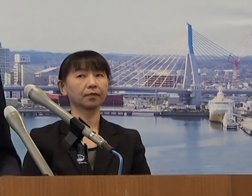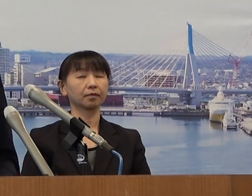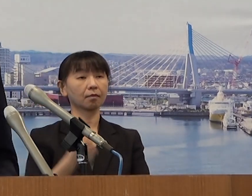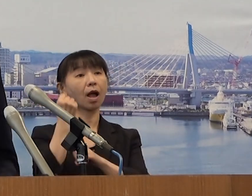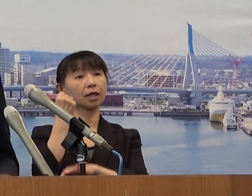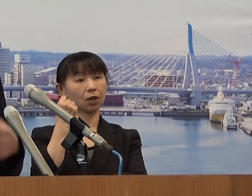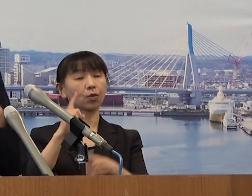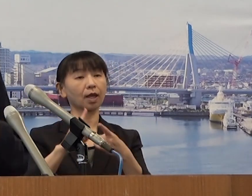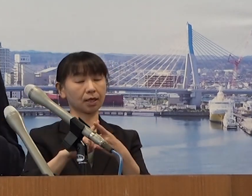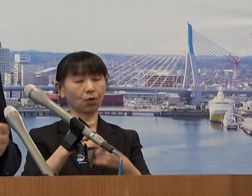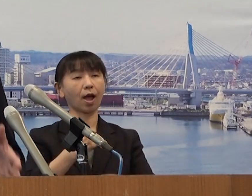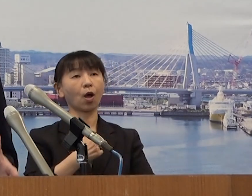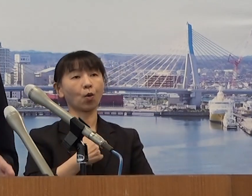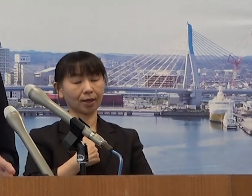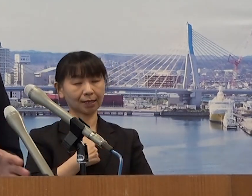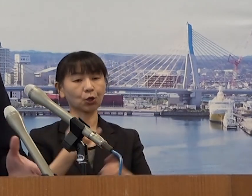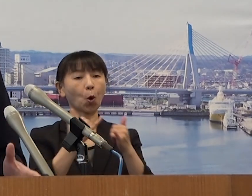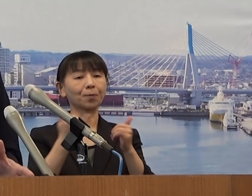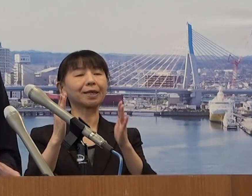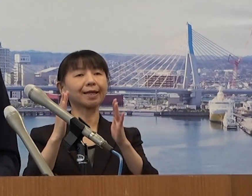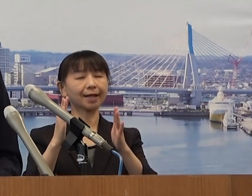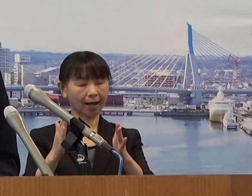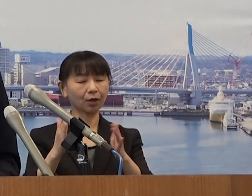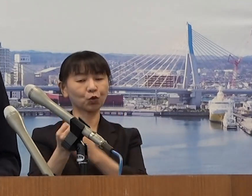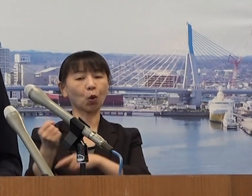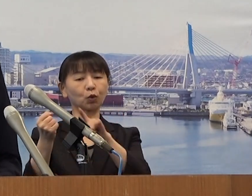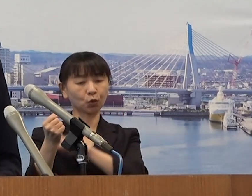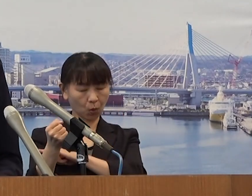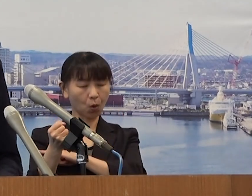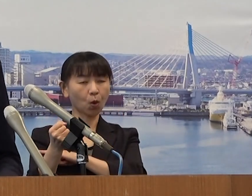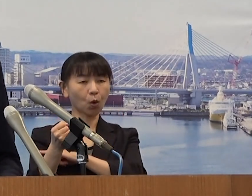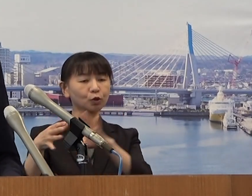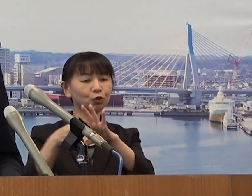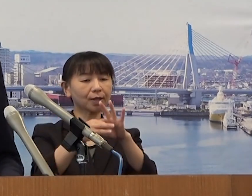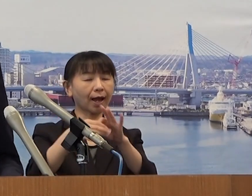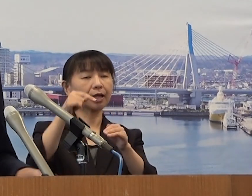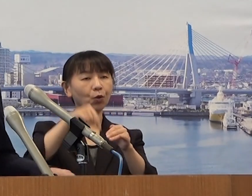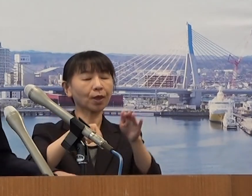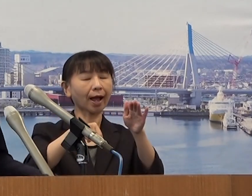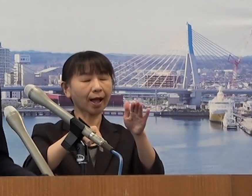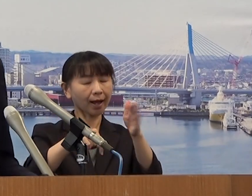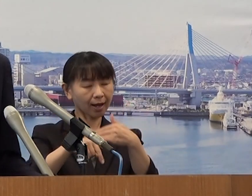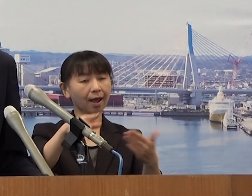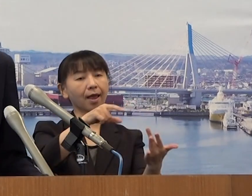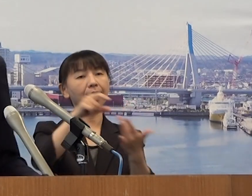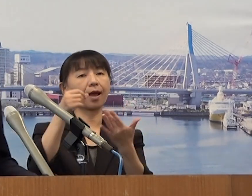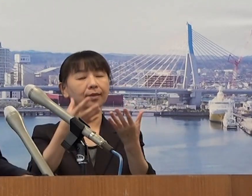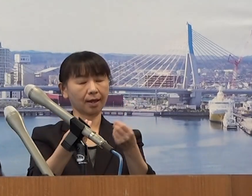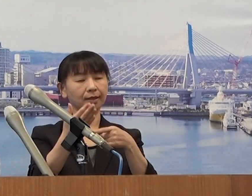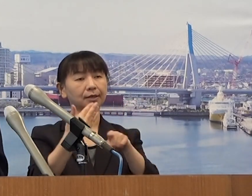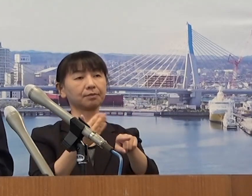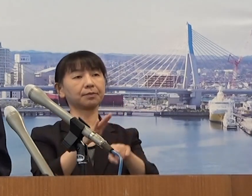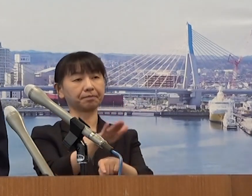基本的には私の民間力のつながりの中で選んでいったというところでございます。